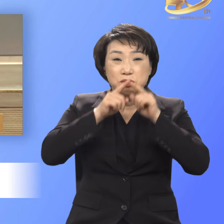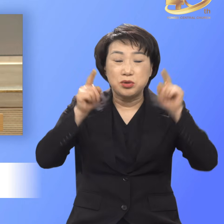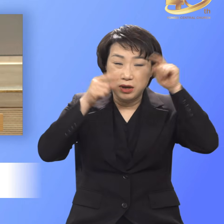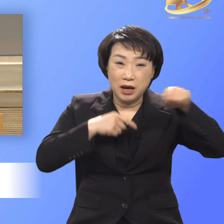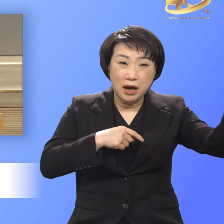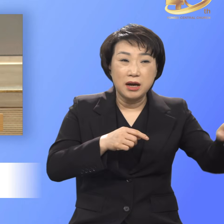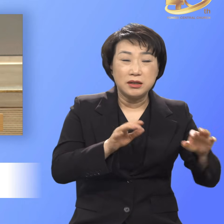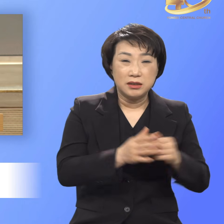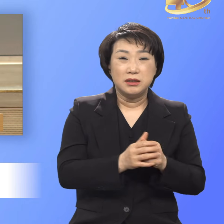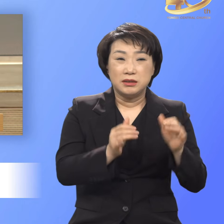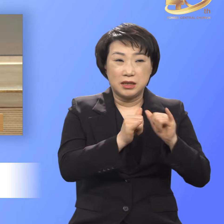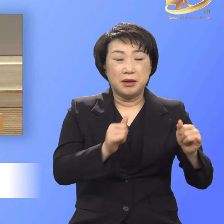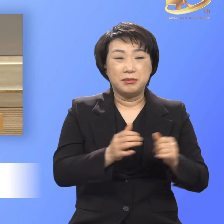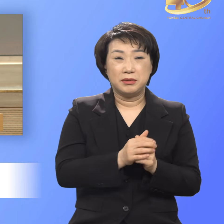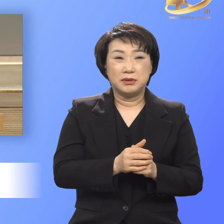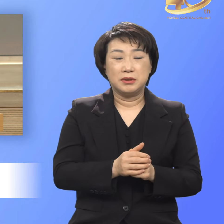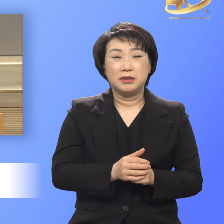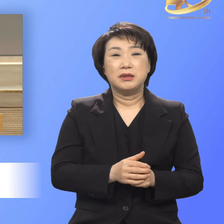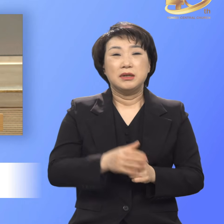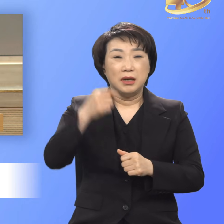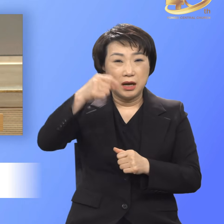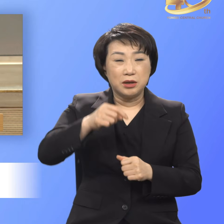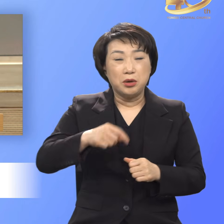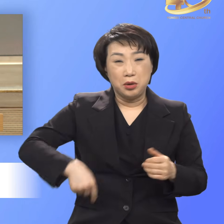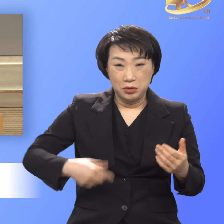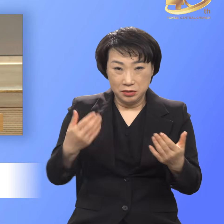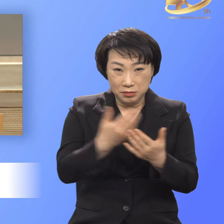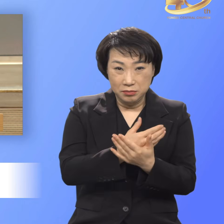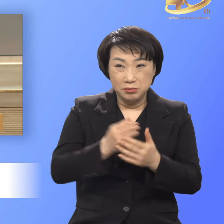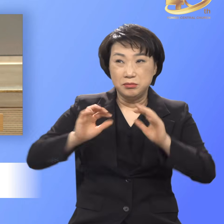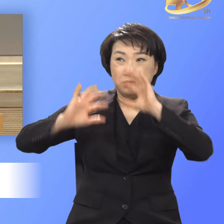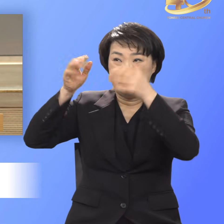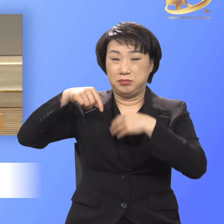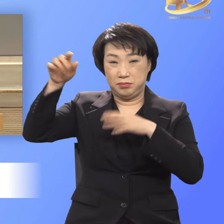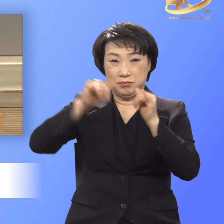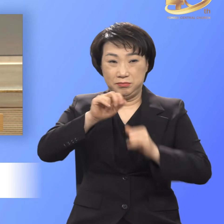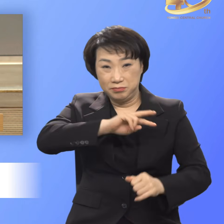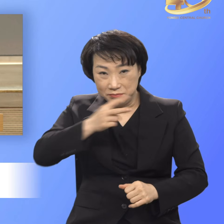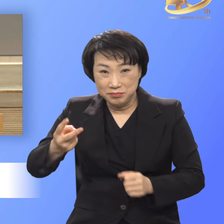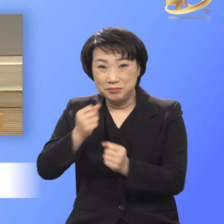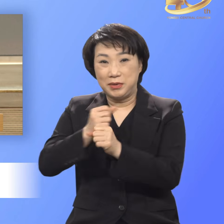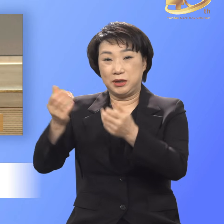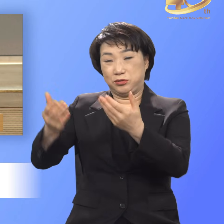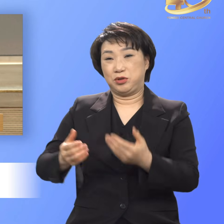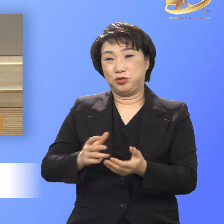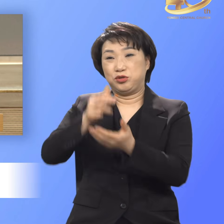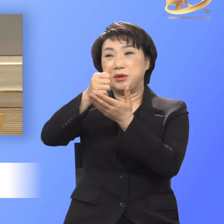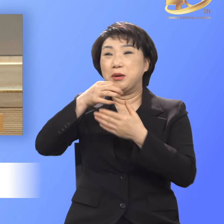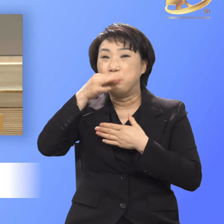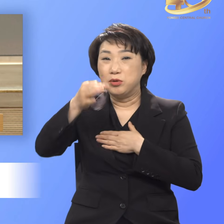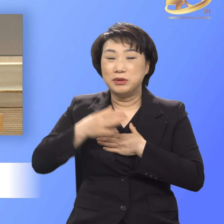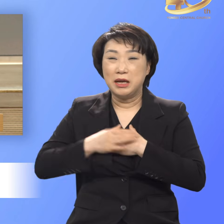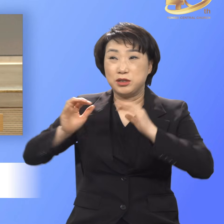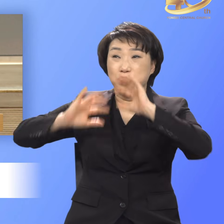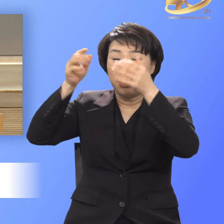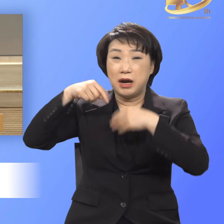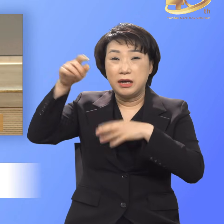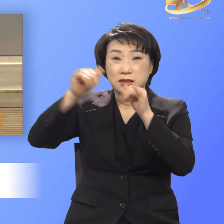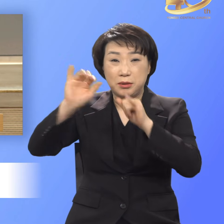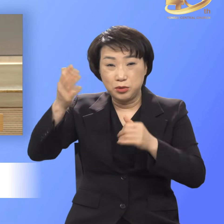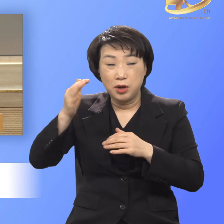자를 가르치려고 회개시켜 천국 갈 자를 만들어주시고, 그의 목소리로 네가 천국 갈 사람이 되거든